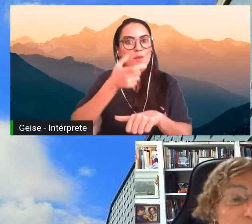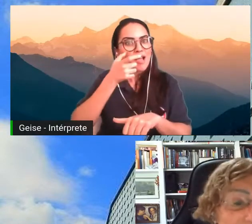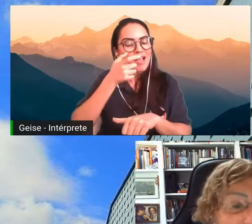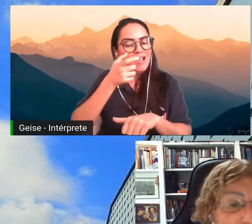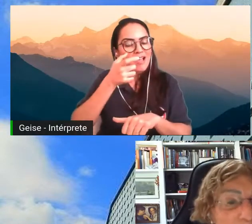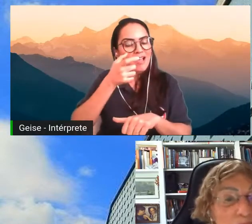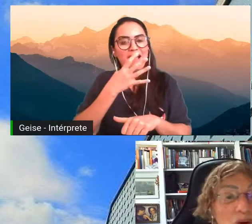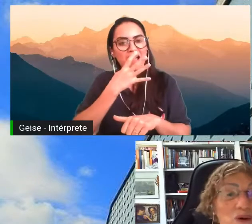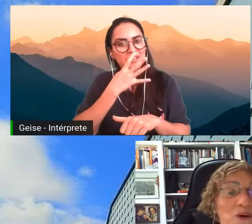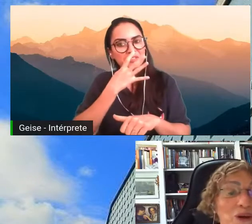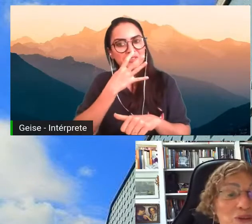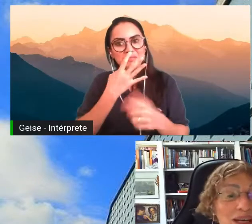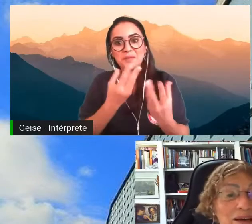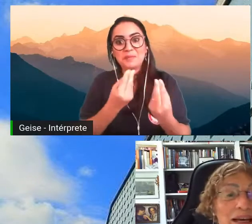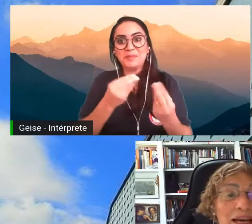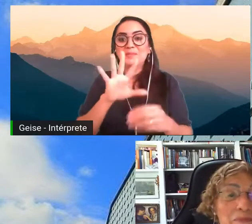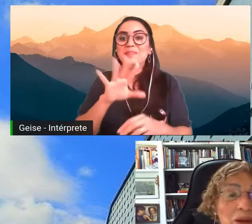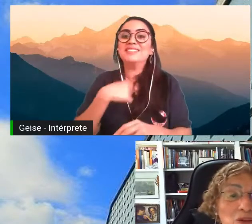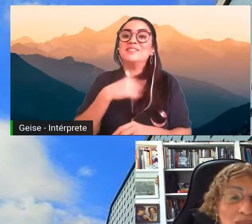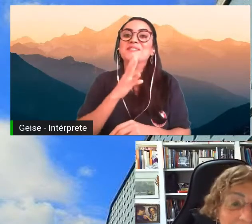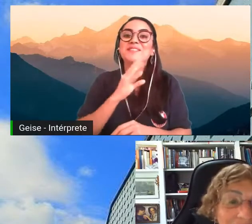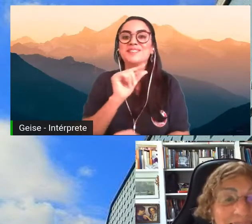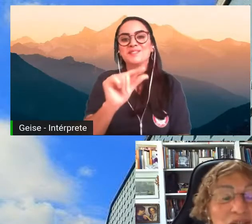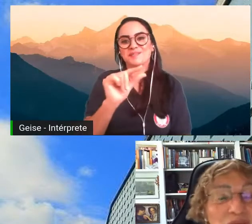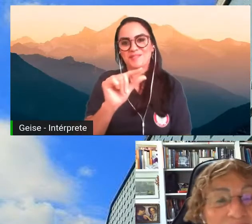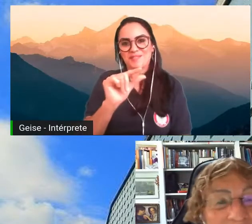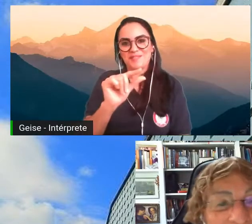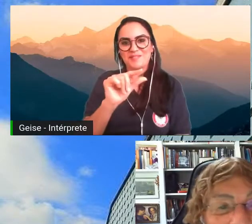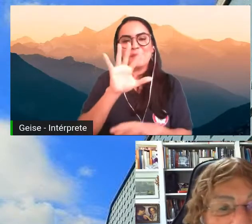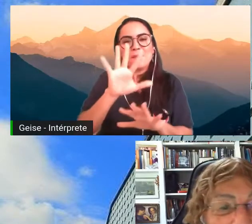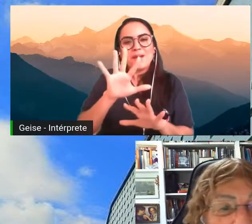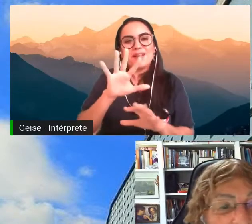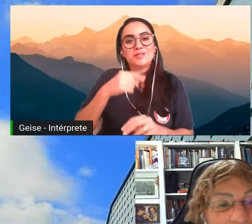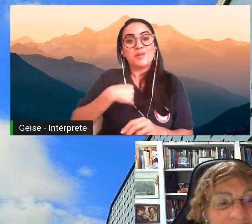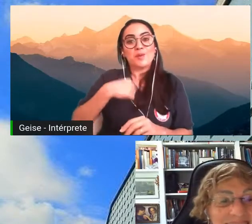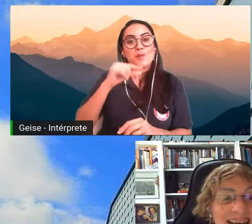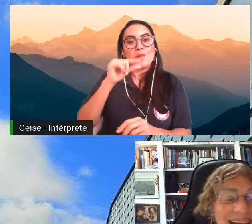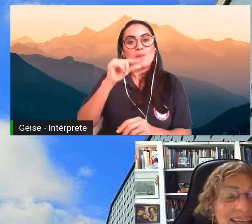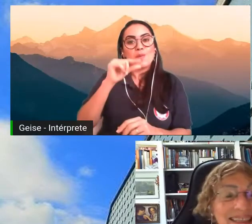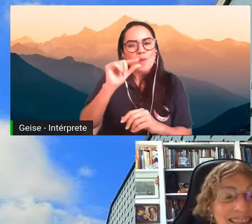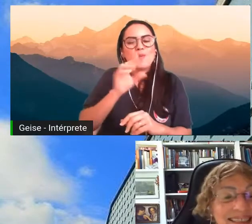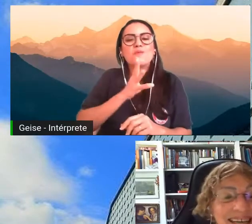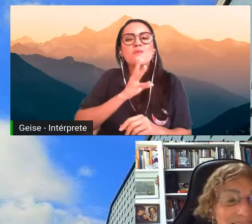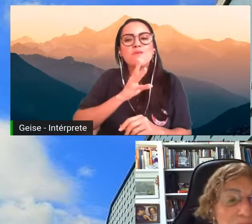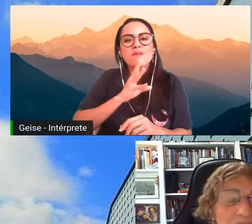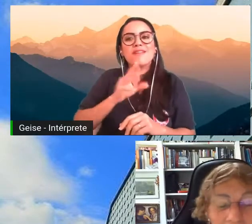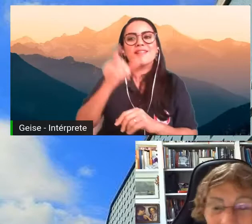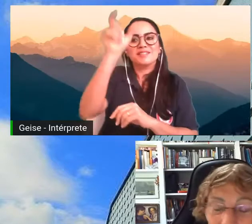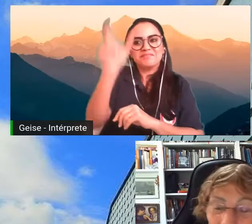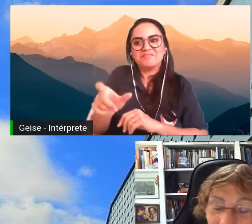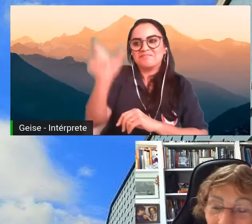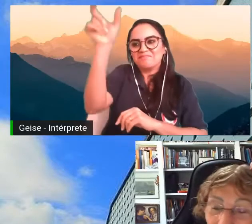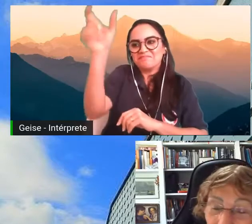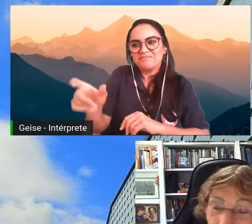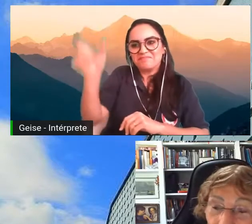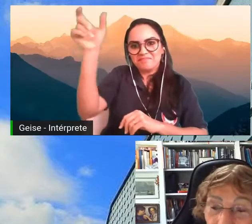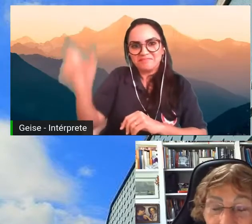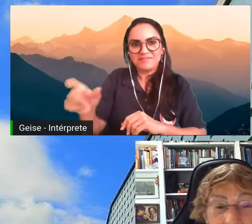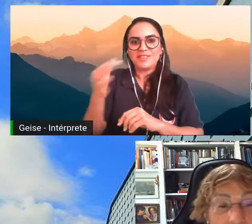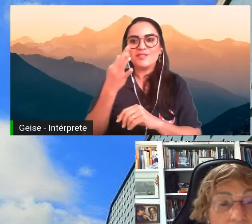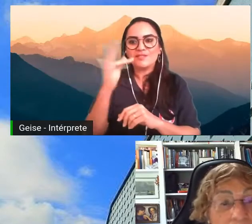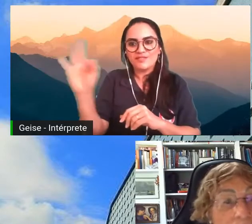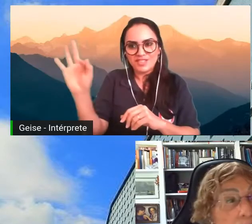Um pouquinho que eu sei, pelo pouco que eu sei, pelos grandes físicos da cultura, é que a gente admira uma disciplina.